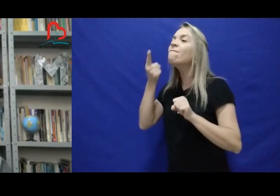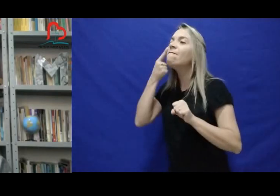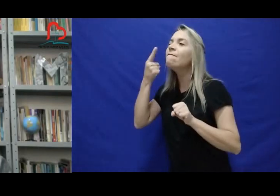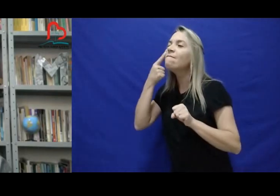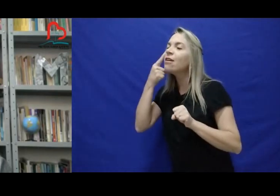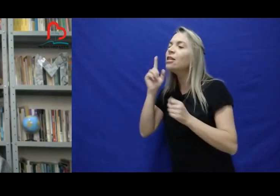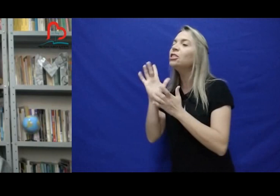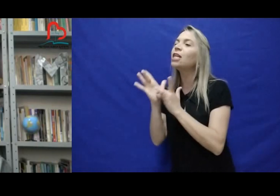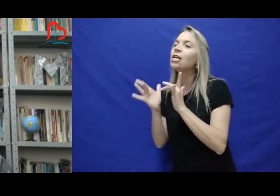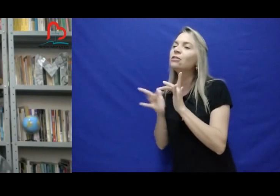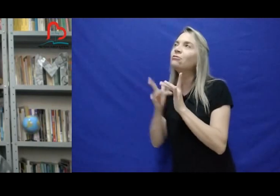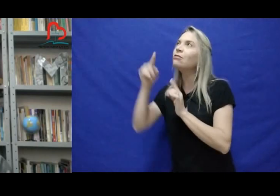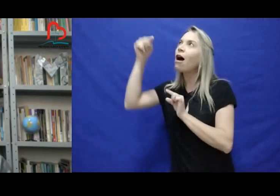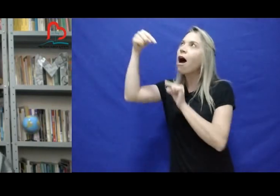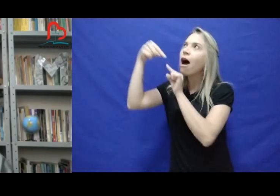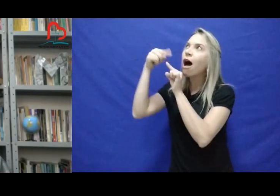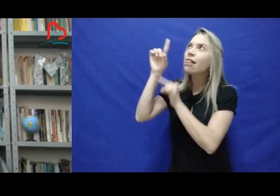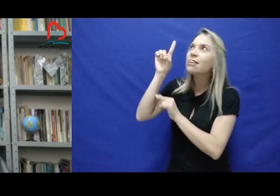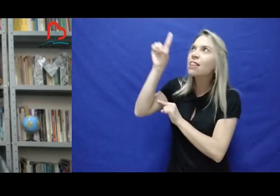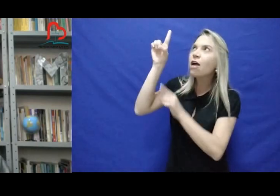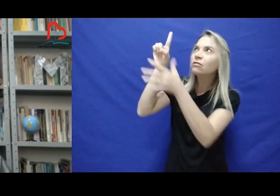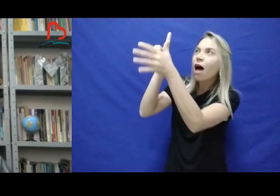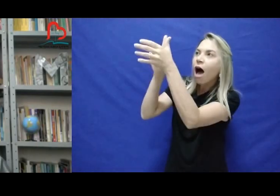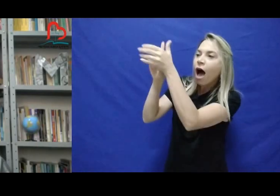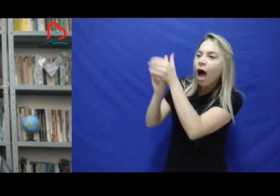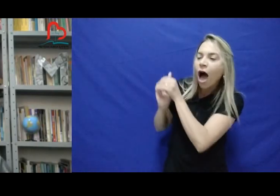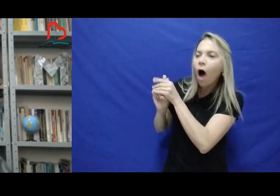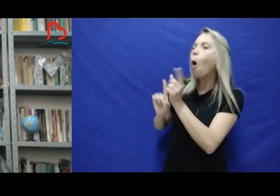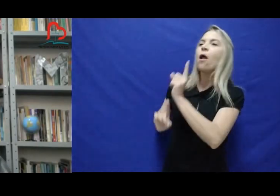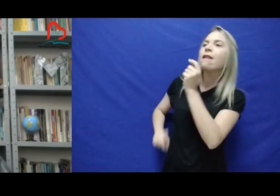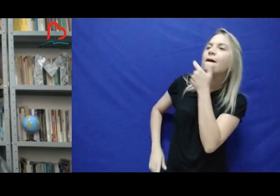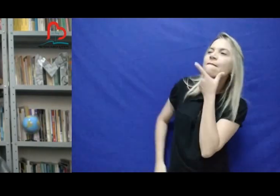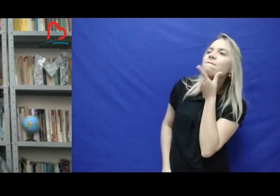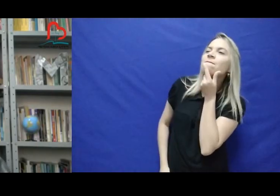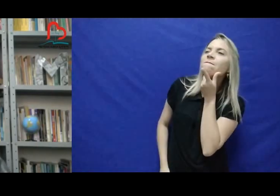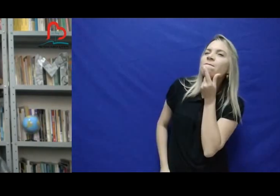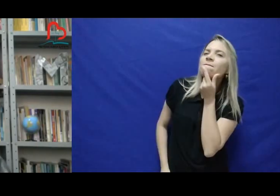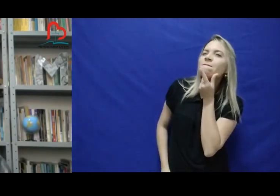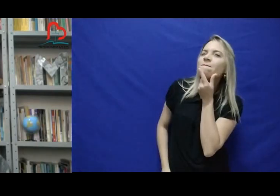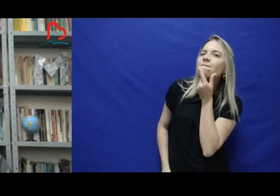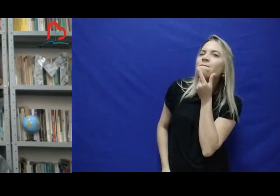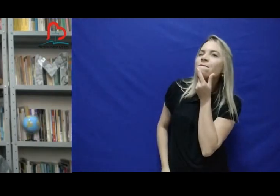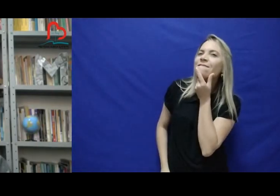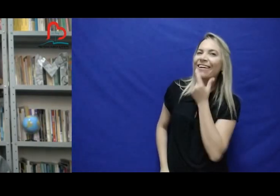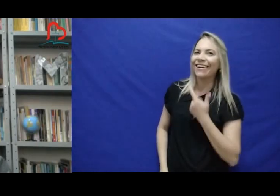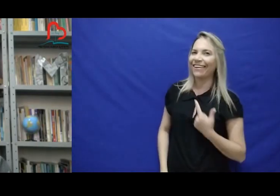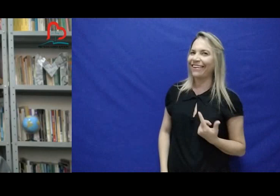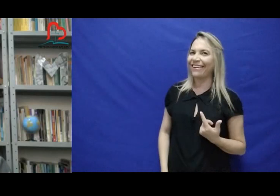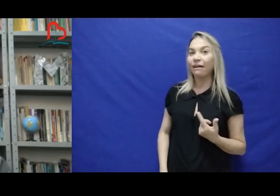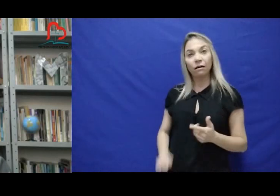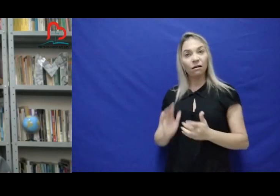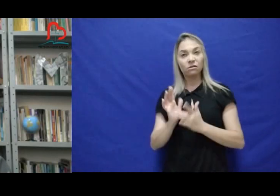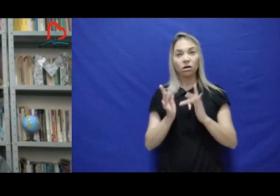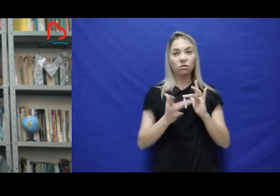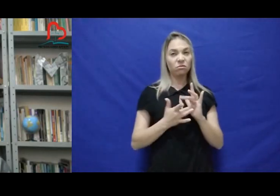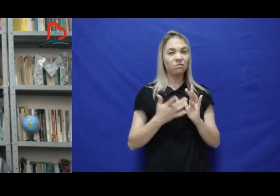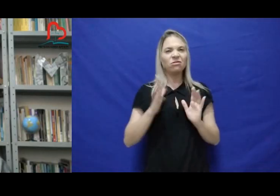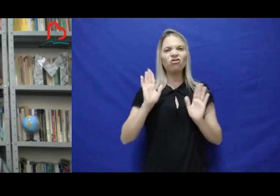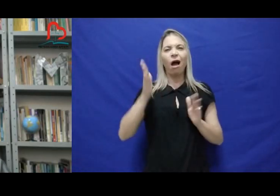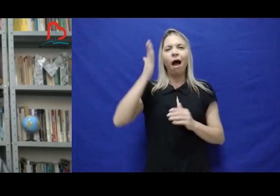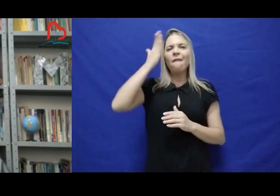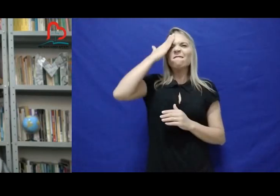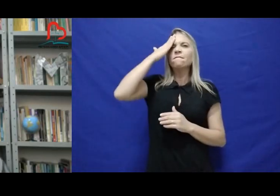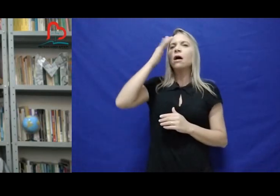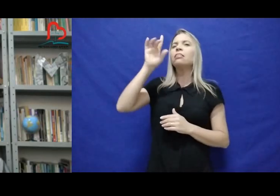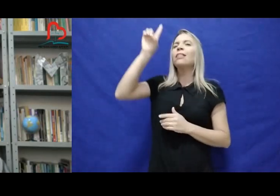Pai. Jesus estava. Ele sabia que no momento certo o Pai lhe auxiliaria. Por isso